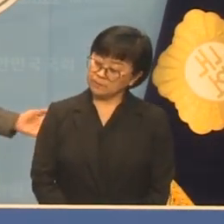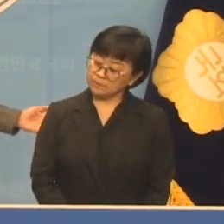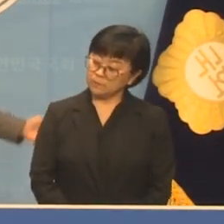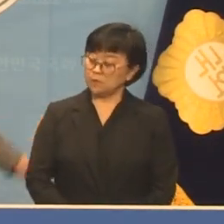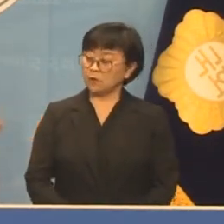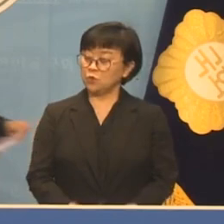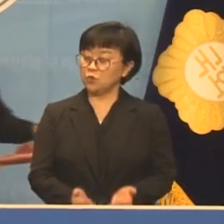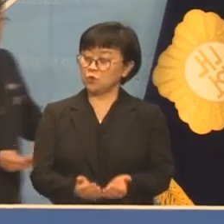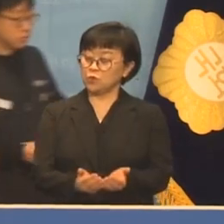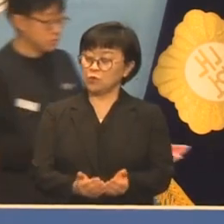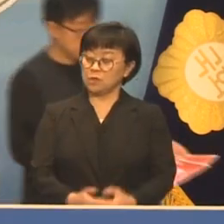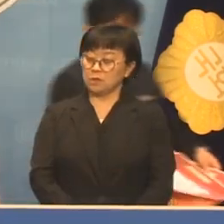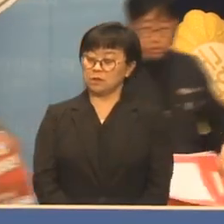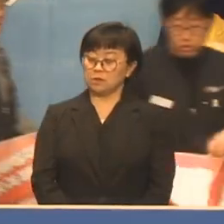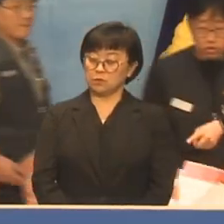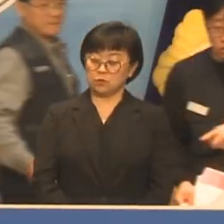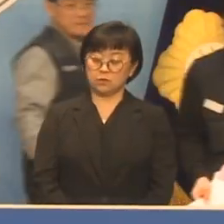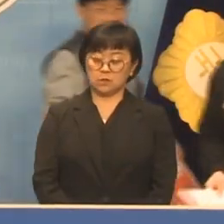쓰시면 되겠네요.